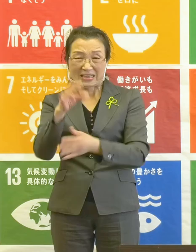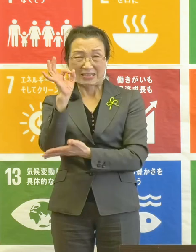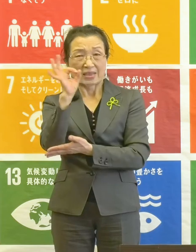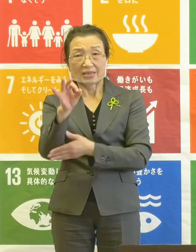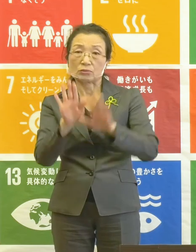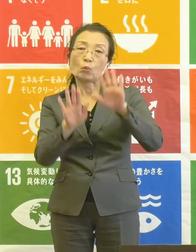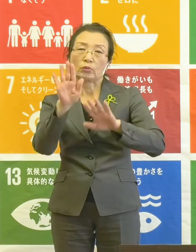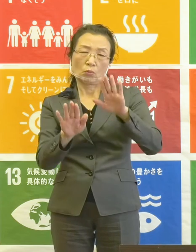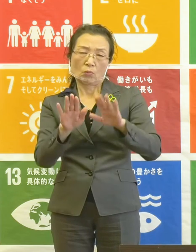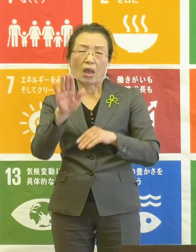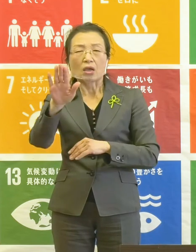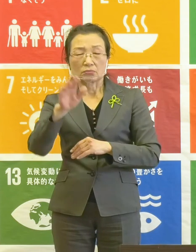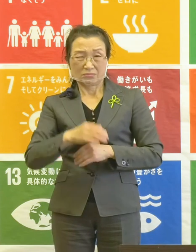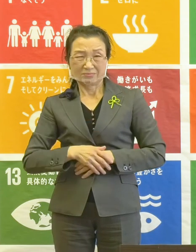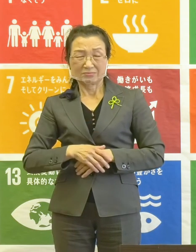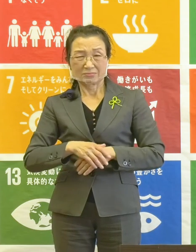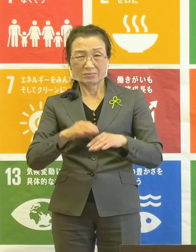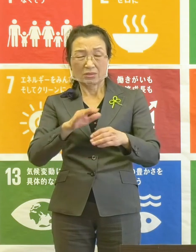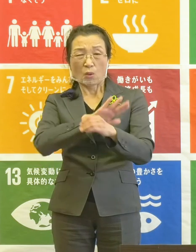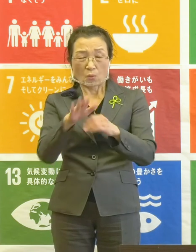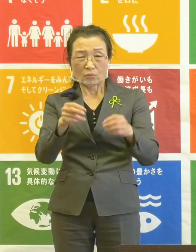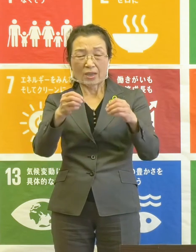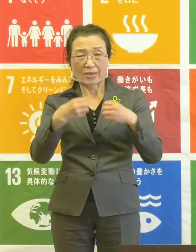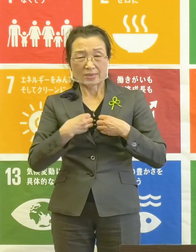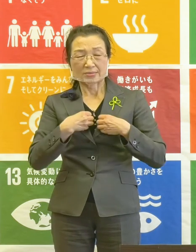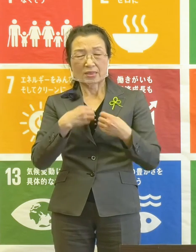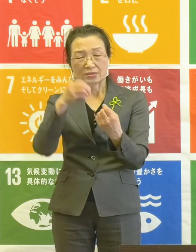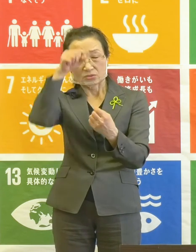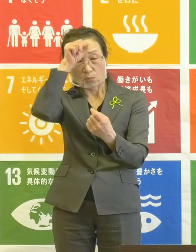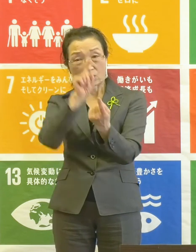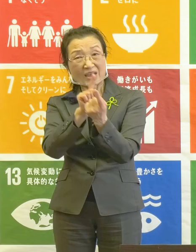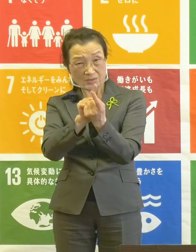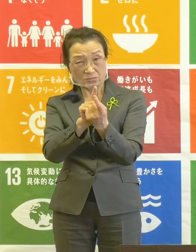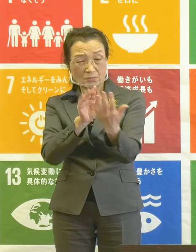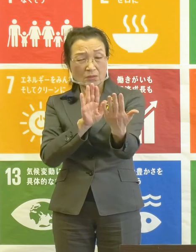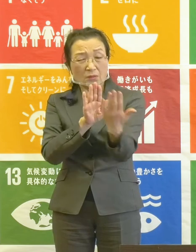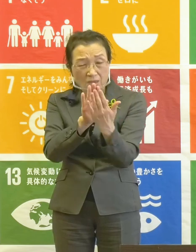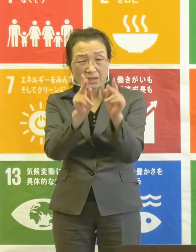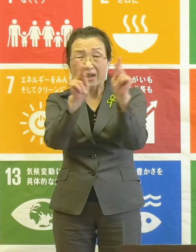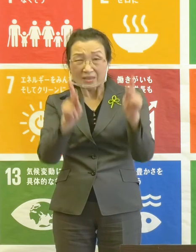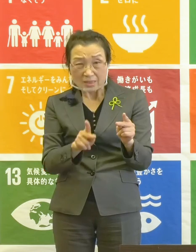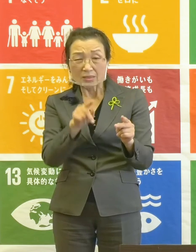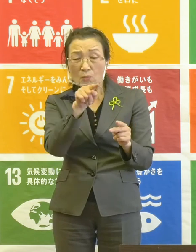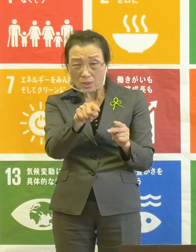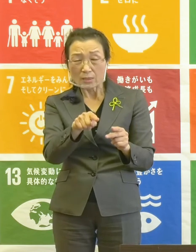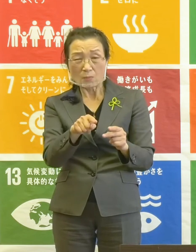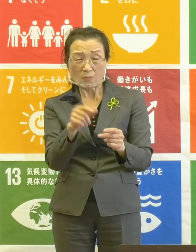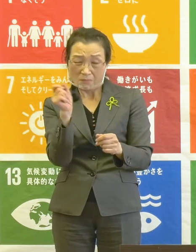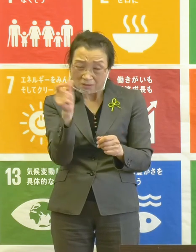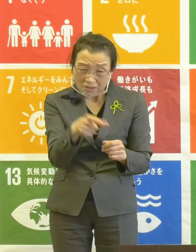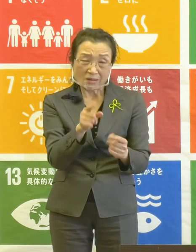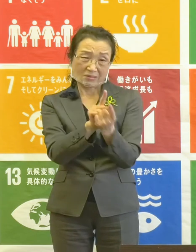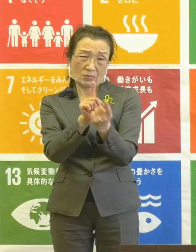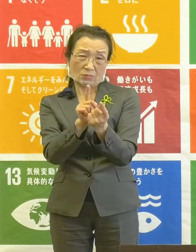中、新型コロナウイルス感染症対策など喫緊の課題にも迅速かつ柔軟に対応